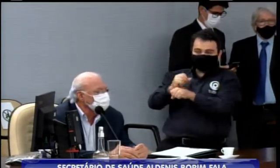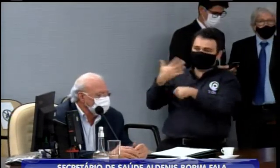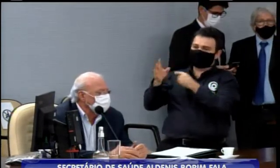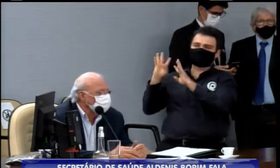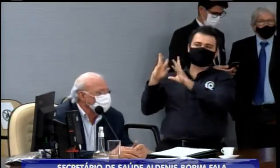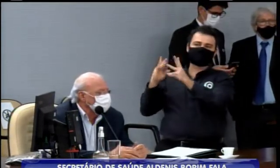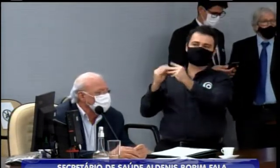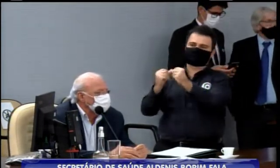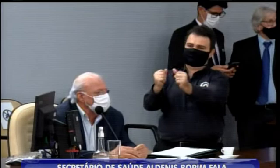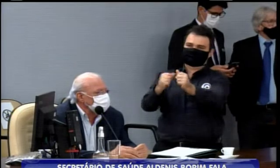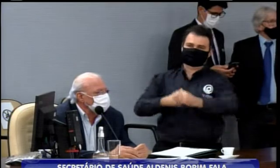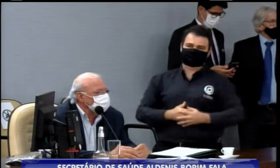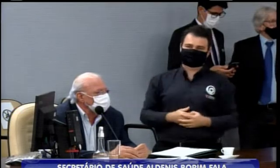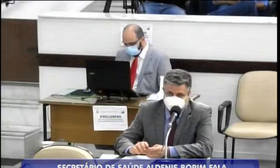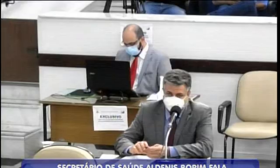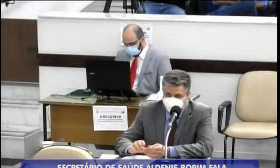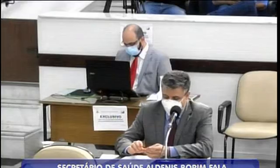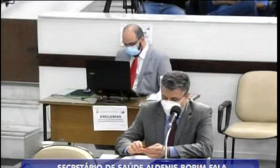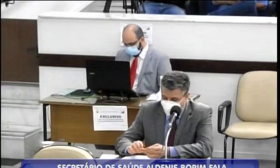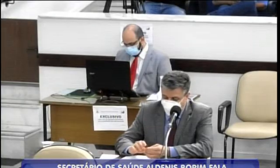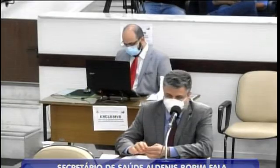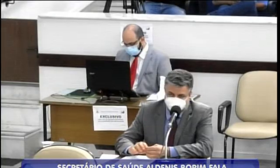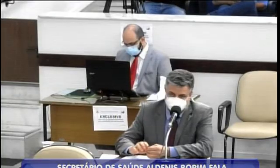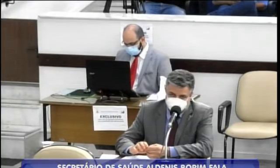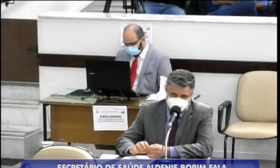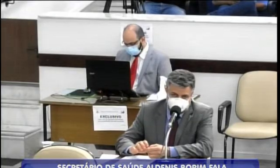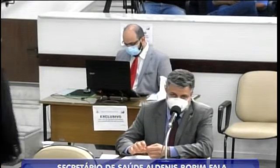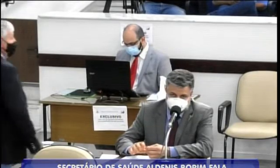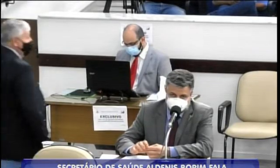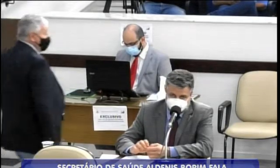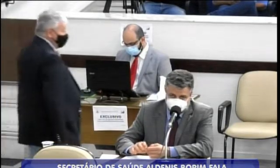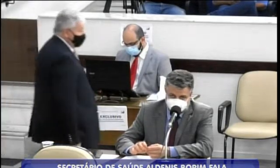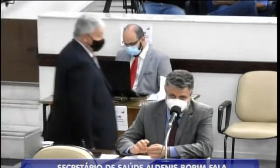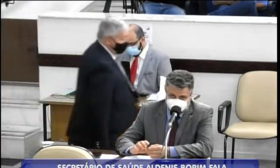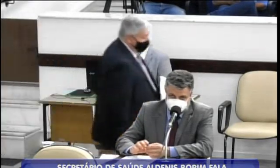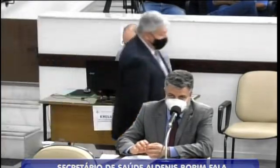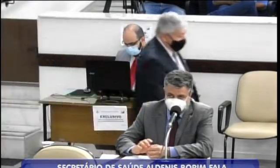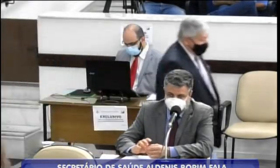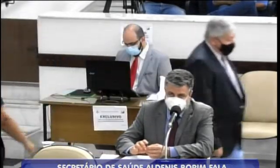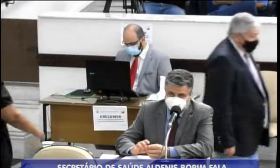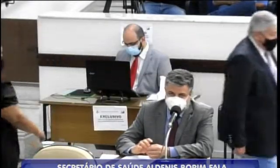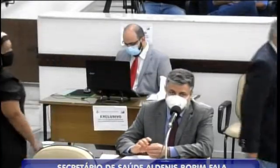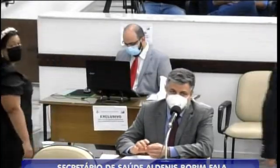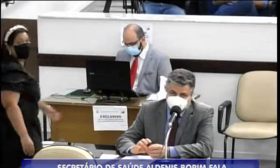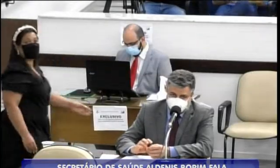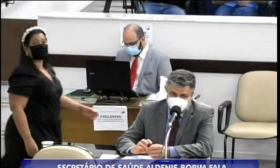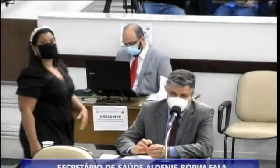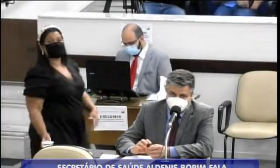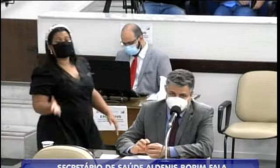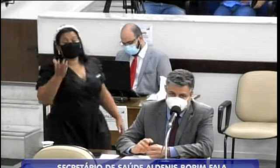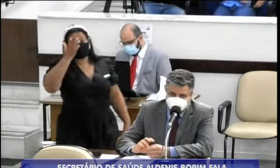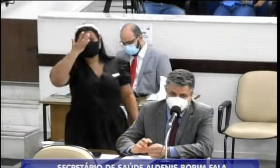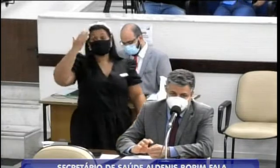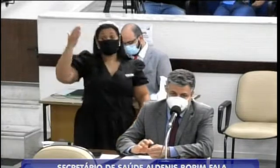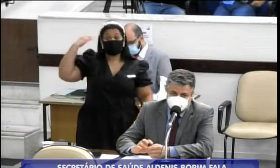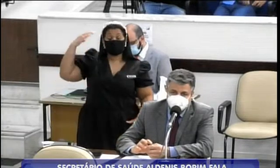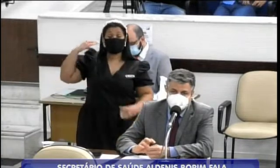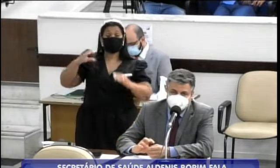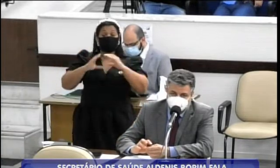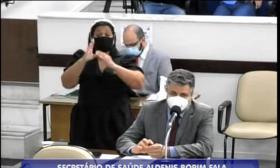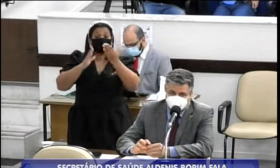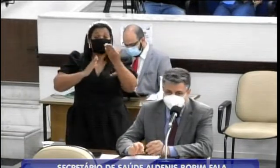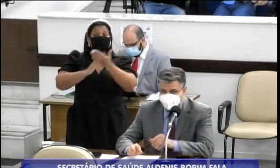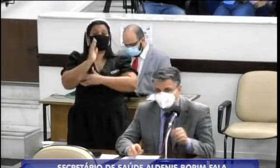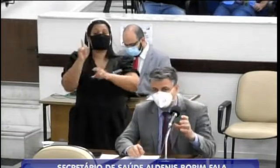pergunta e rápida, secretário. Em relação aos aprovados nos últimos concursos e também o concurso de agentes de endemia e